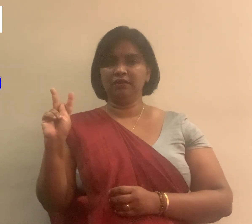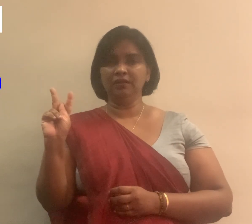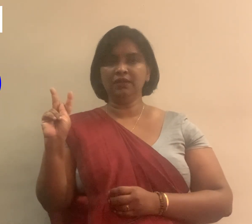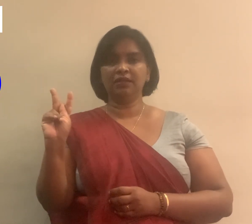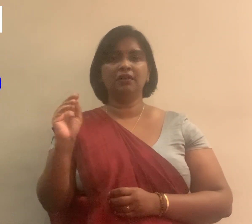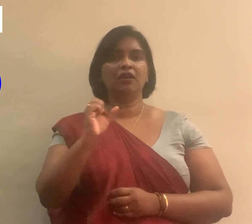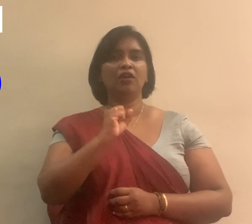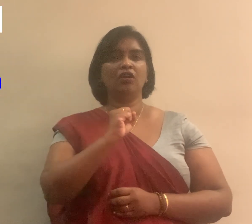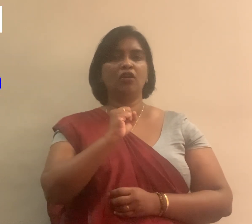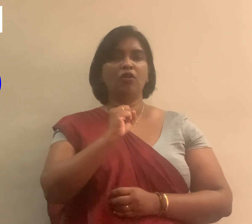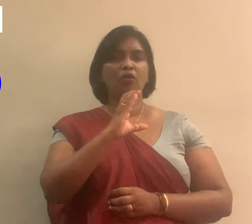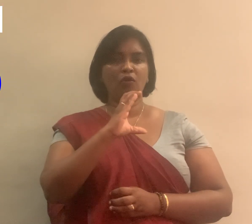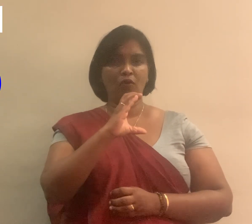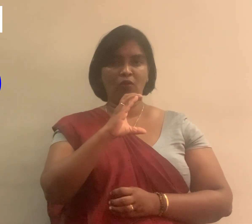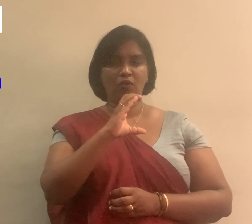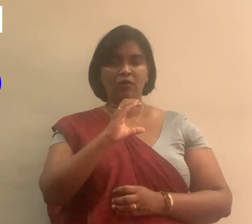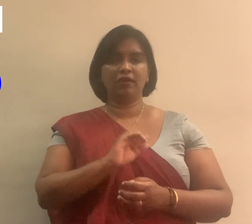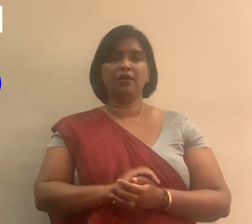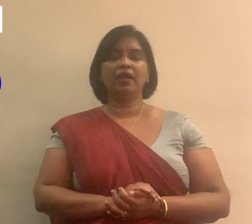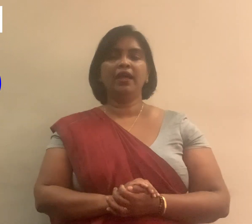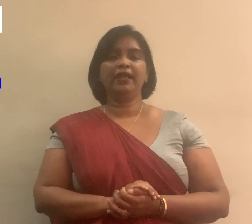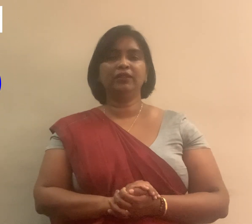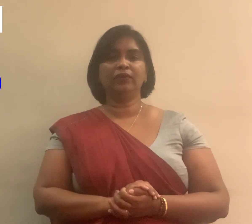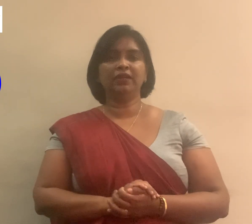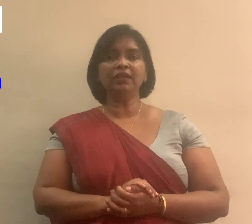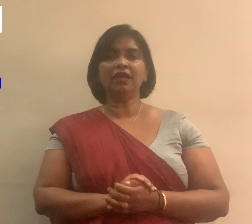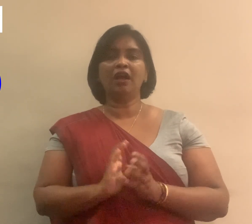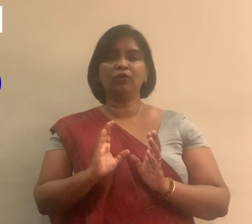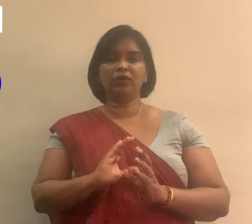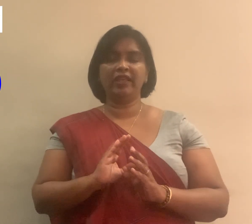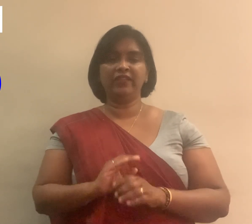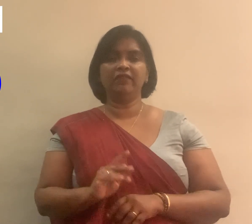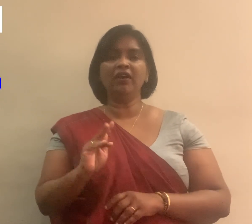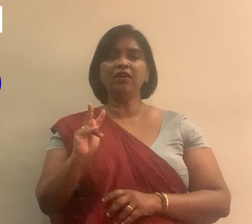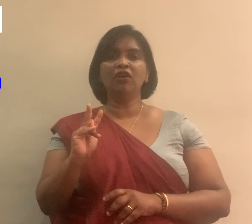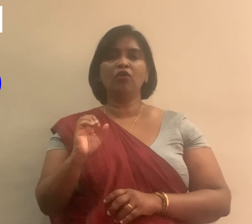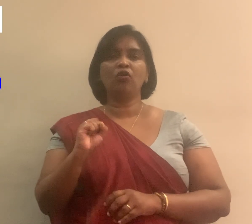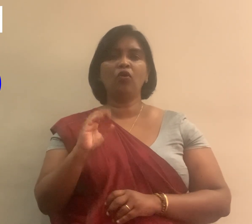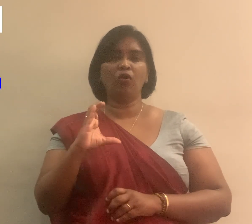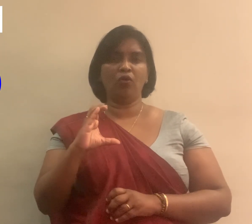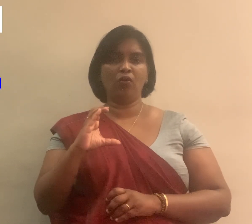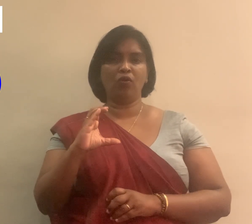උක් O. එතකොට අකුර හැදෙනවා කෝ.